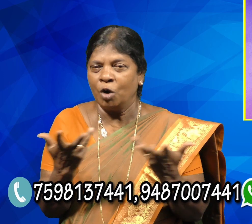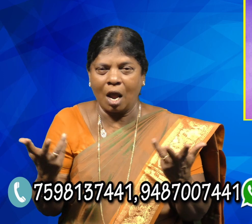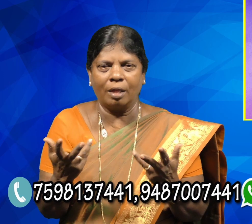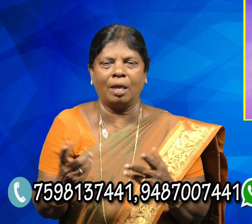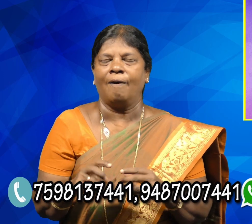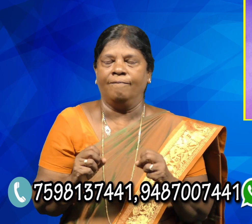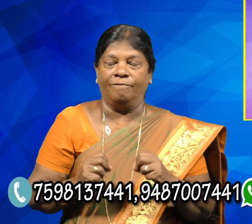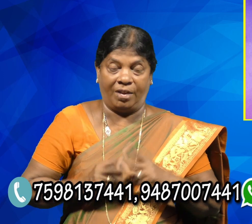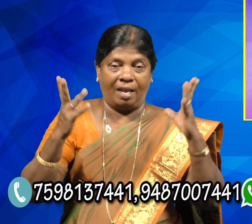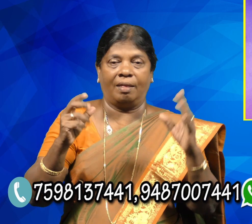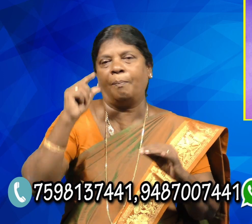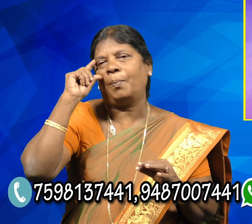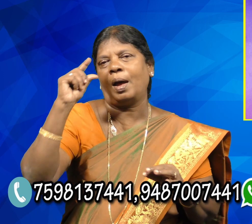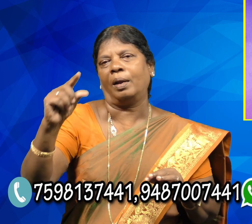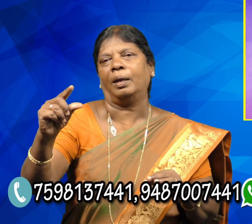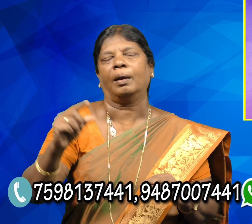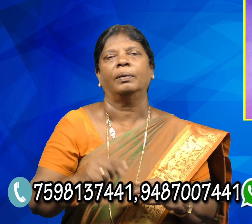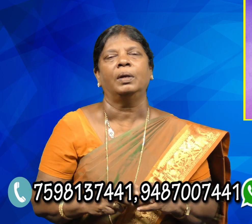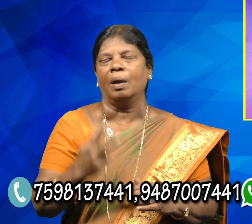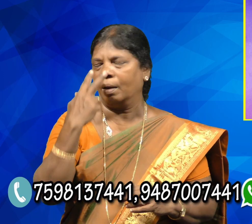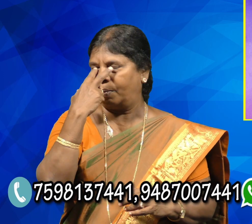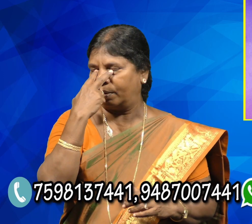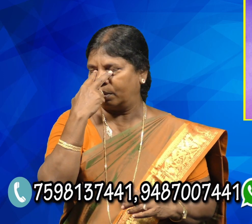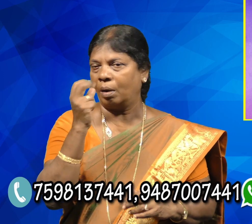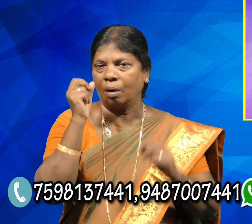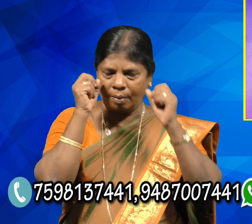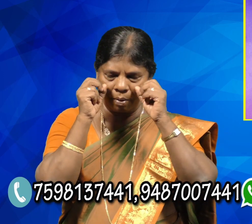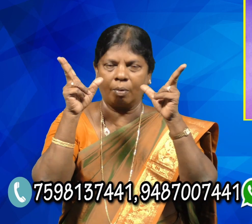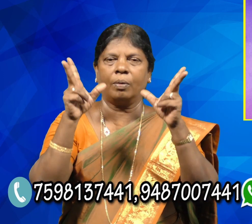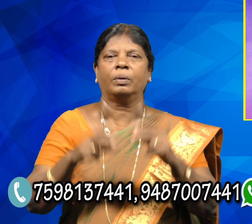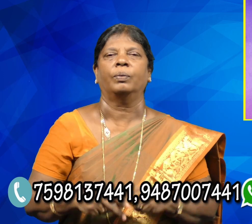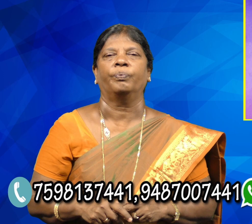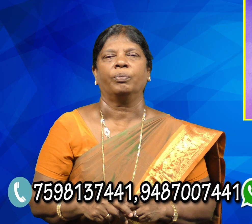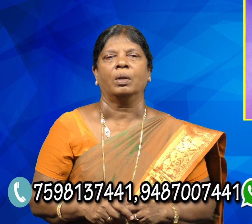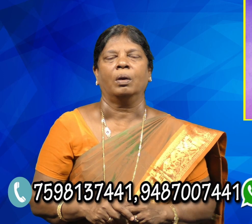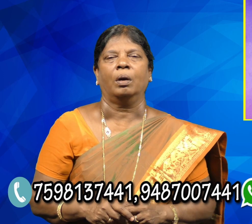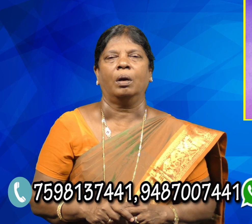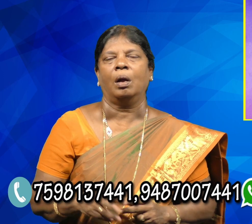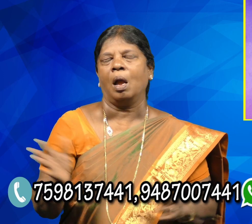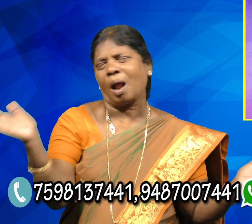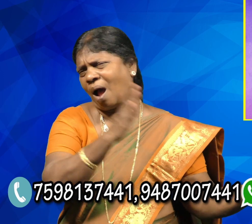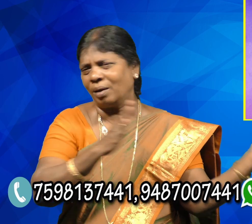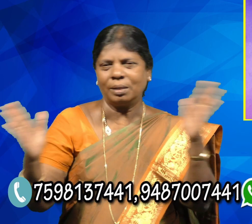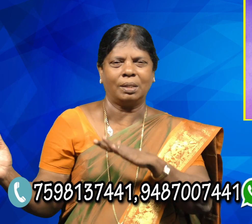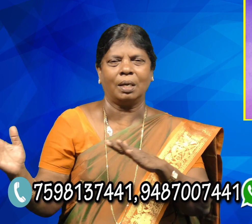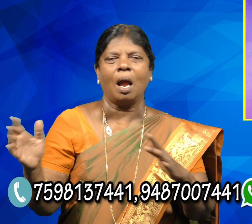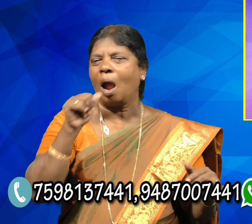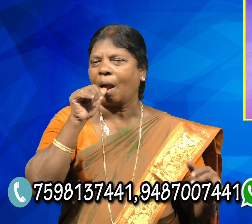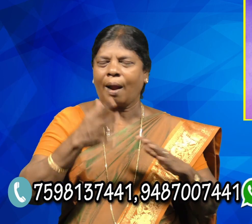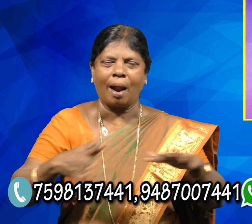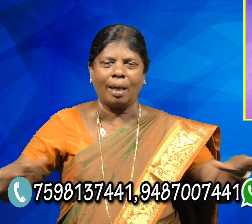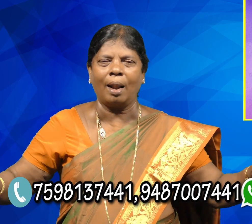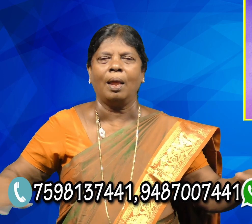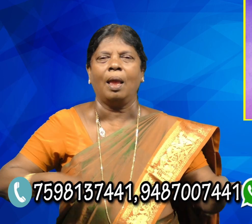செய்ய முடியாமல் வியந்து பார்க்கிற பிறவியிலே பார்வையற்றவர்களுக்கு பார்வை கொடுத்தார். பொங்கி எழுந்த